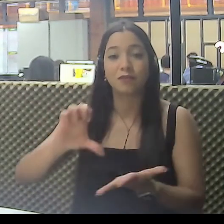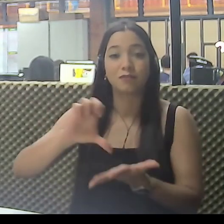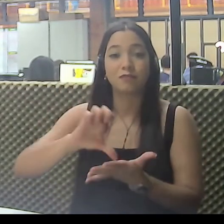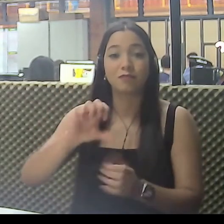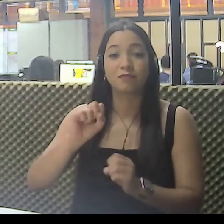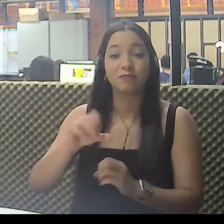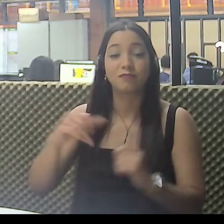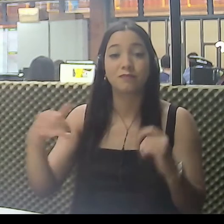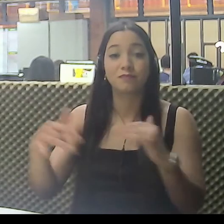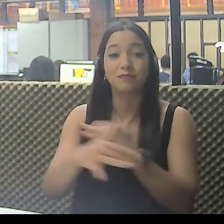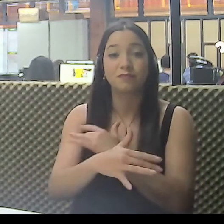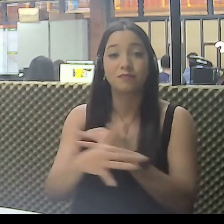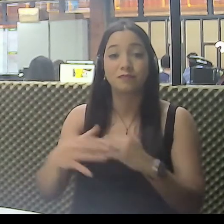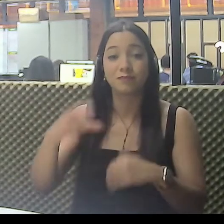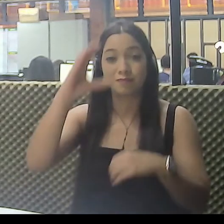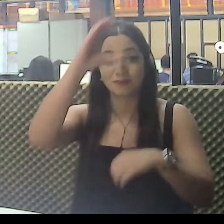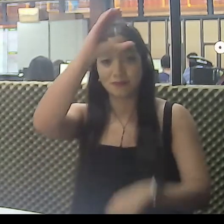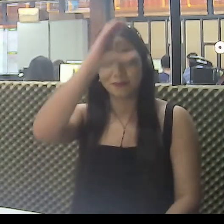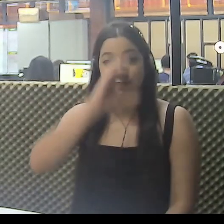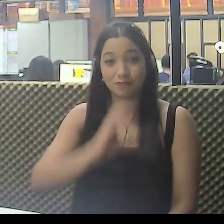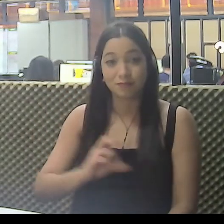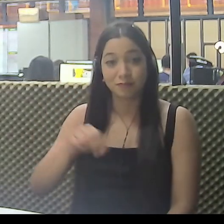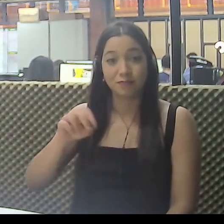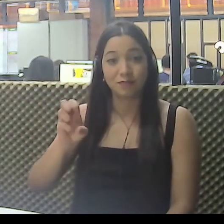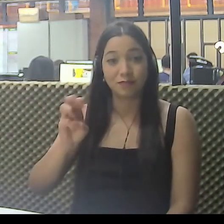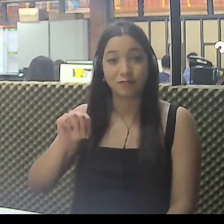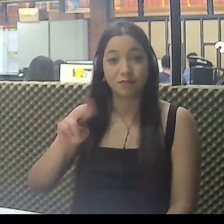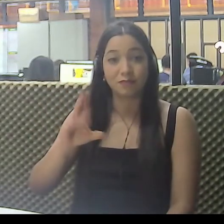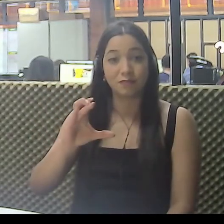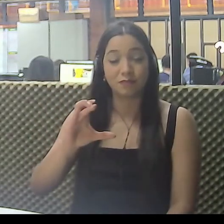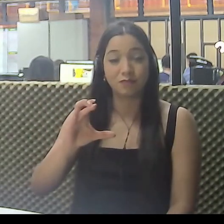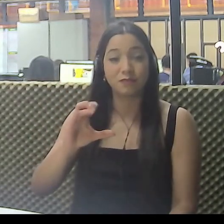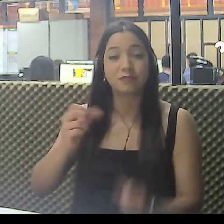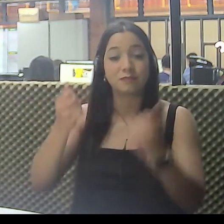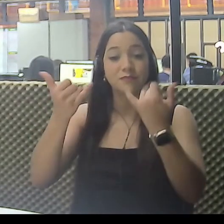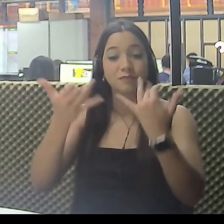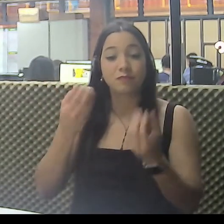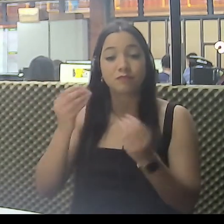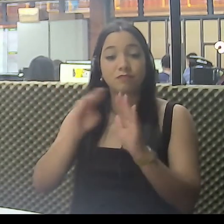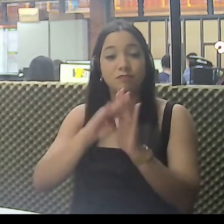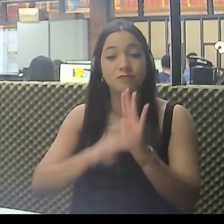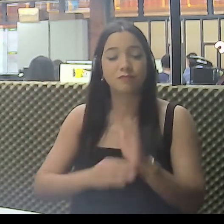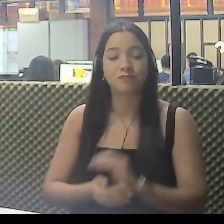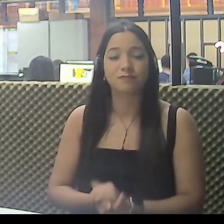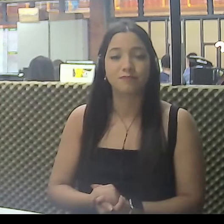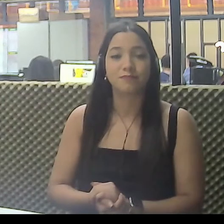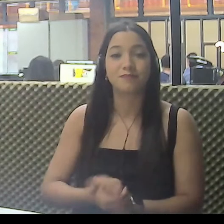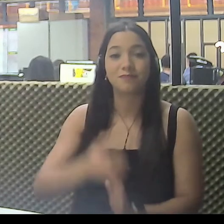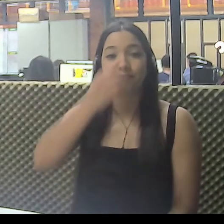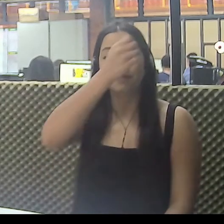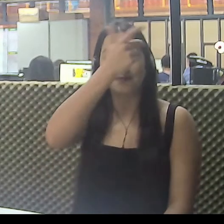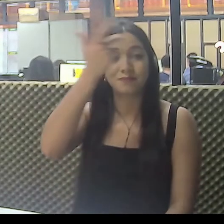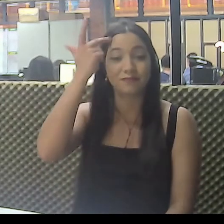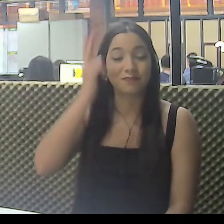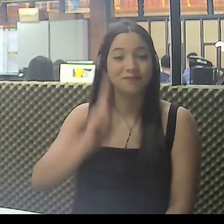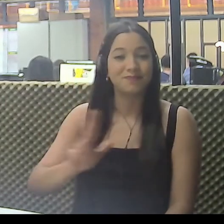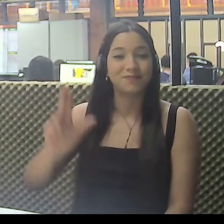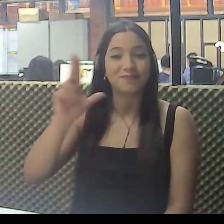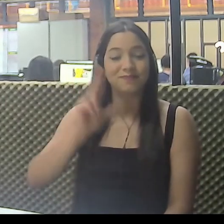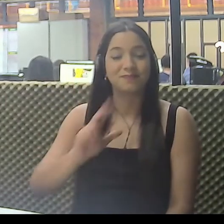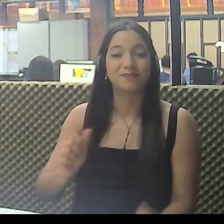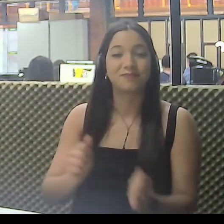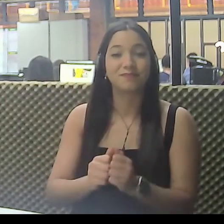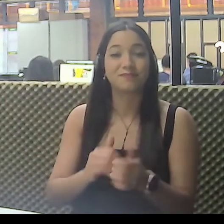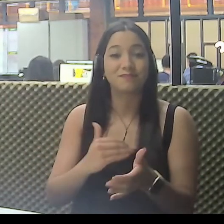a Mobilidade Urbana e Cidadania, o NEMUC, fala sobre a programação. A Prefeitura de Uberlândia, através